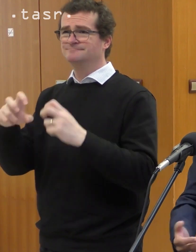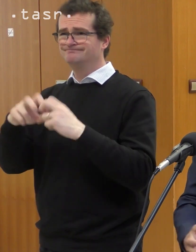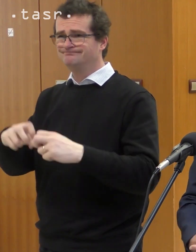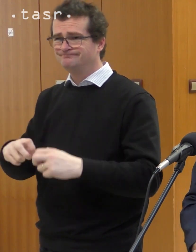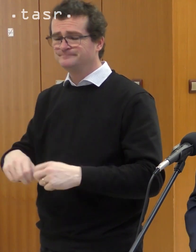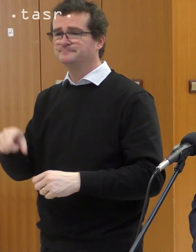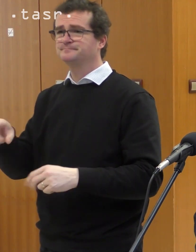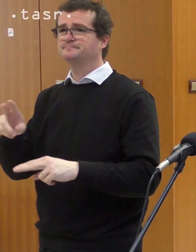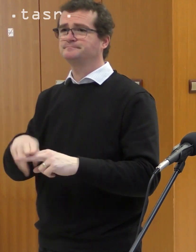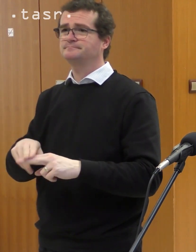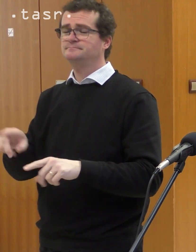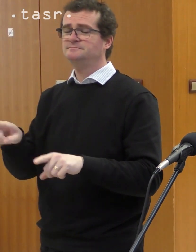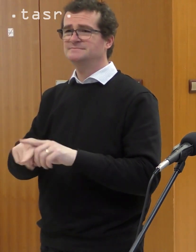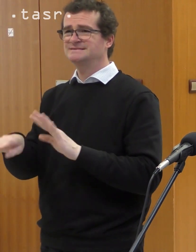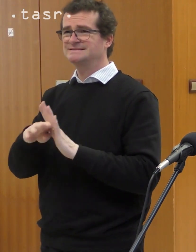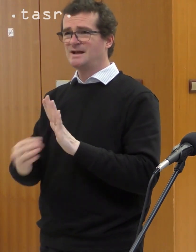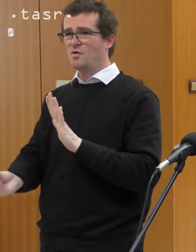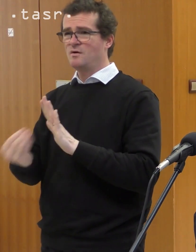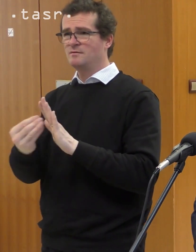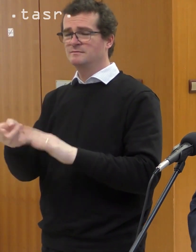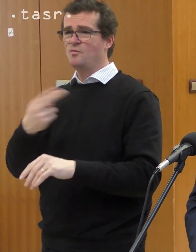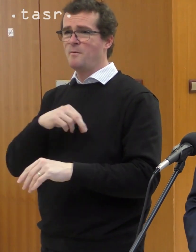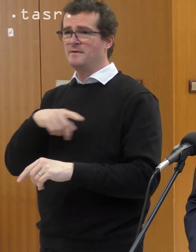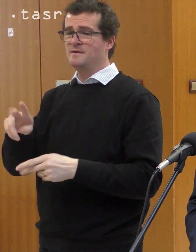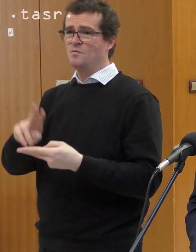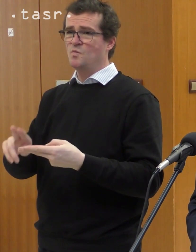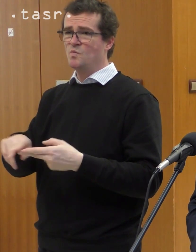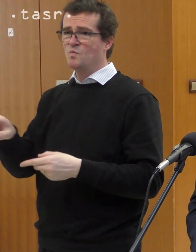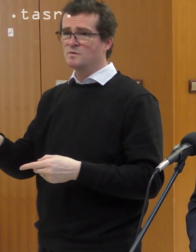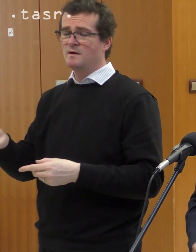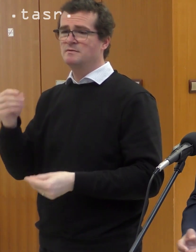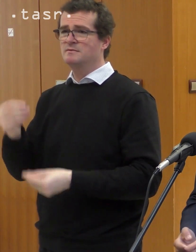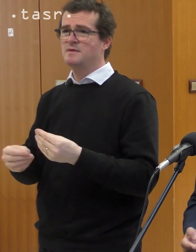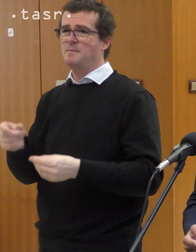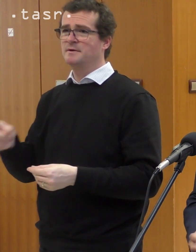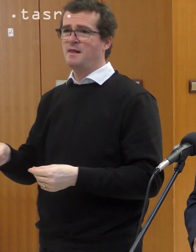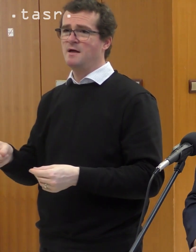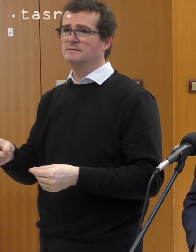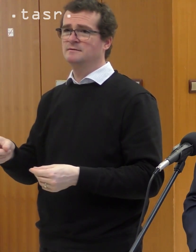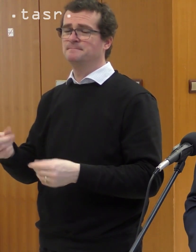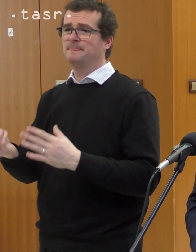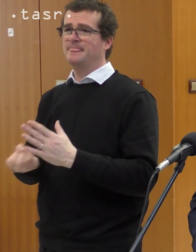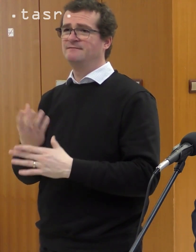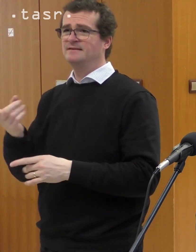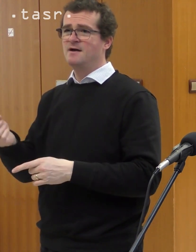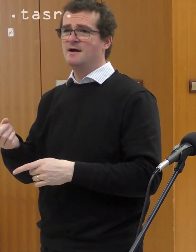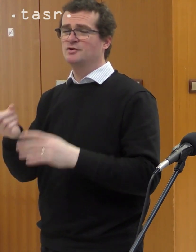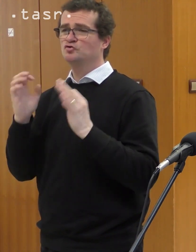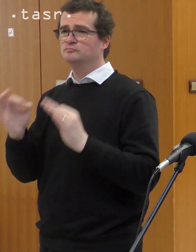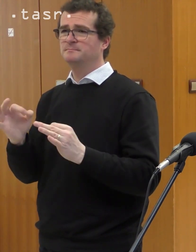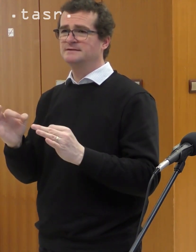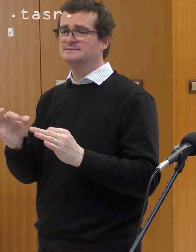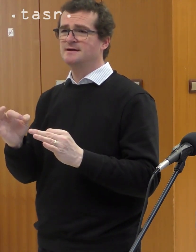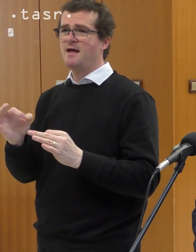a reflektovali potom aj do legislatívnej kompetencie pre úrad, sú napríklad vytváranie